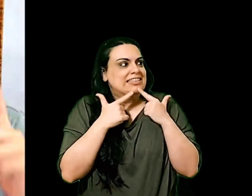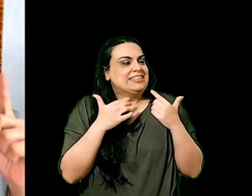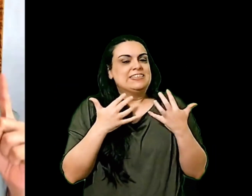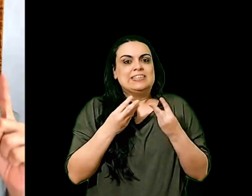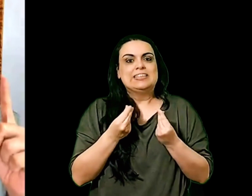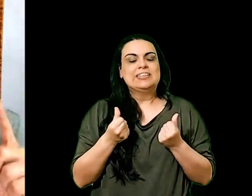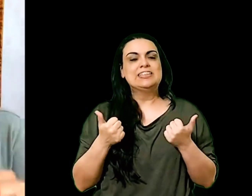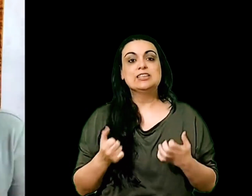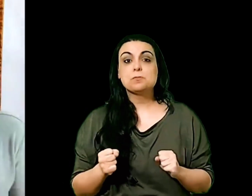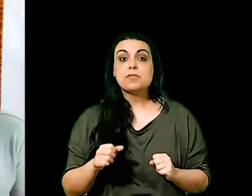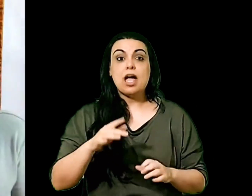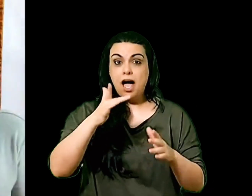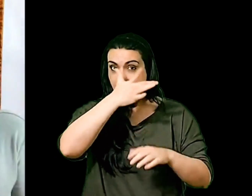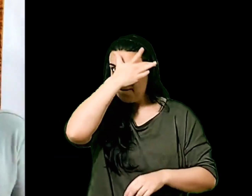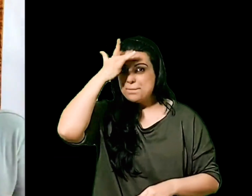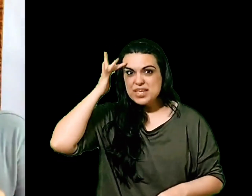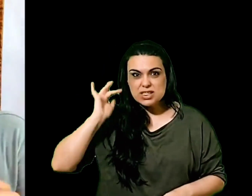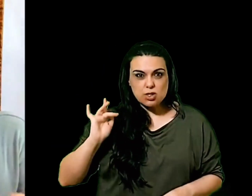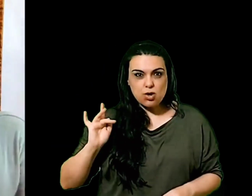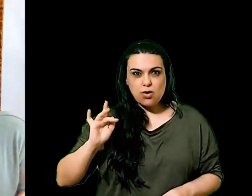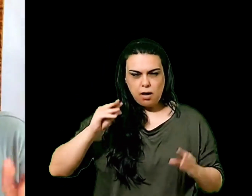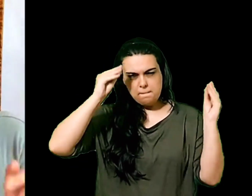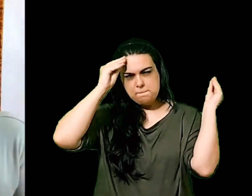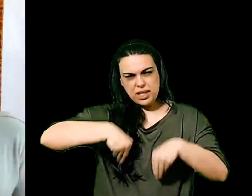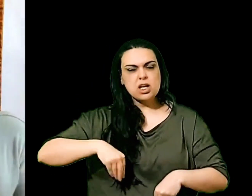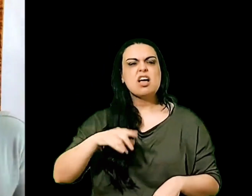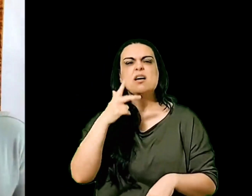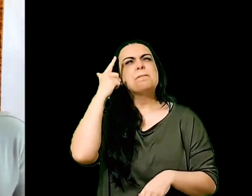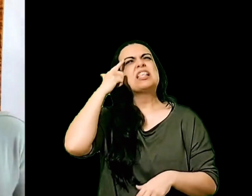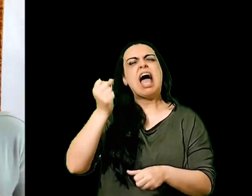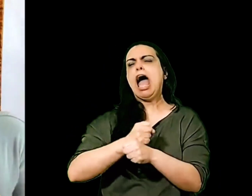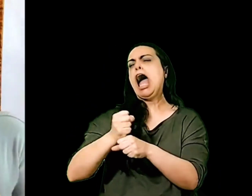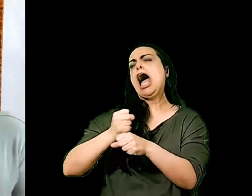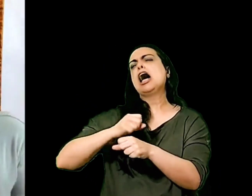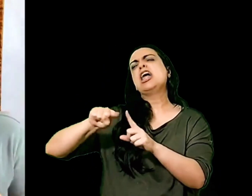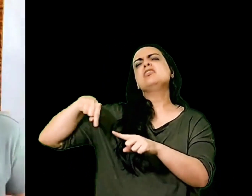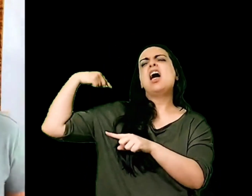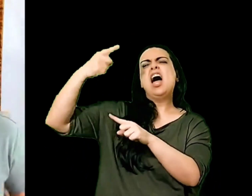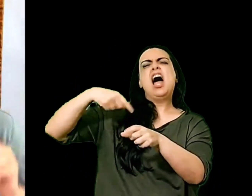O procrastinador, ele não tem a intenção de protelar por